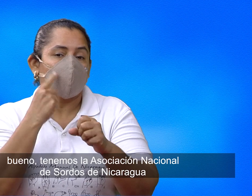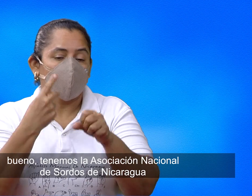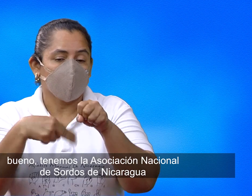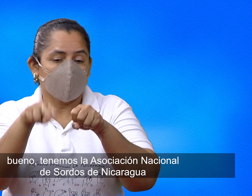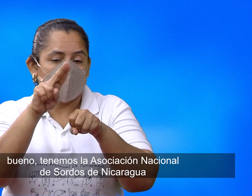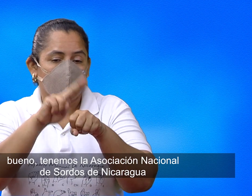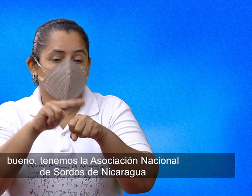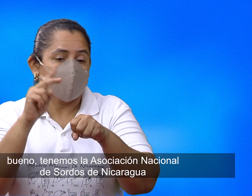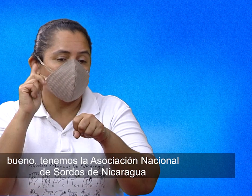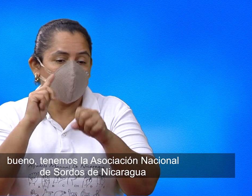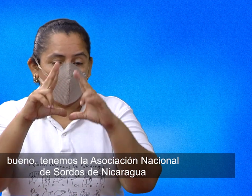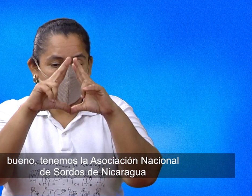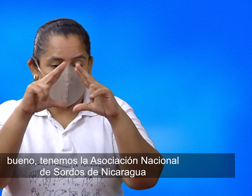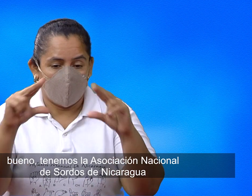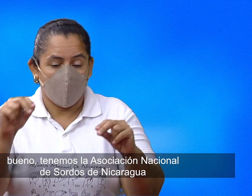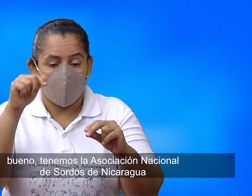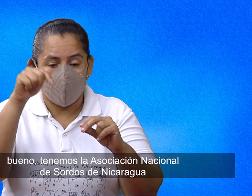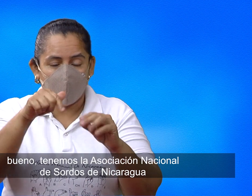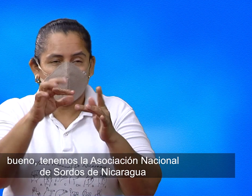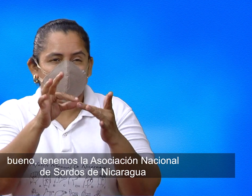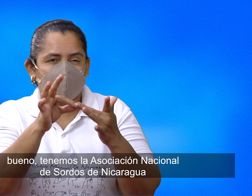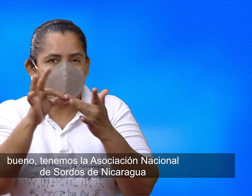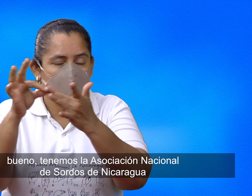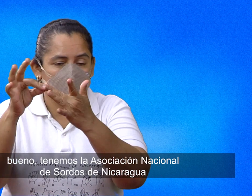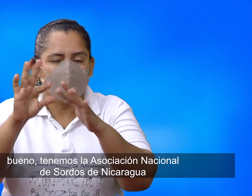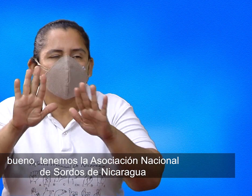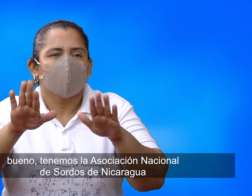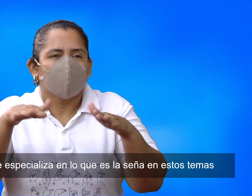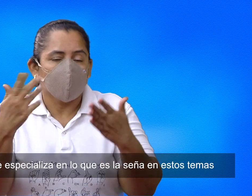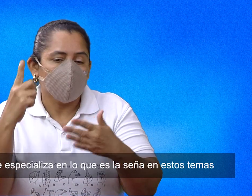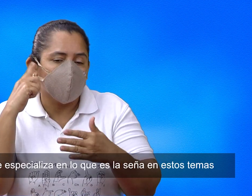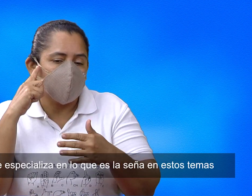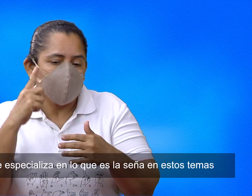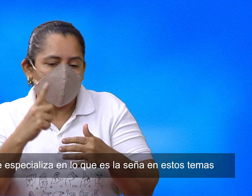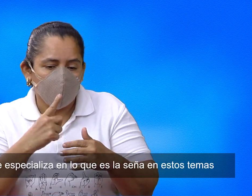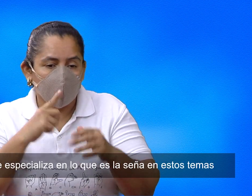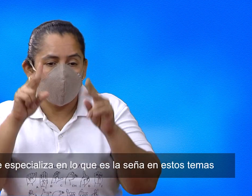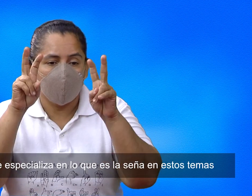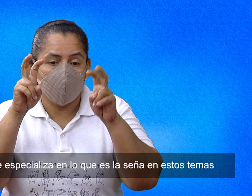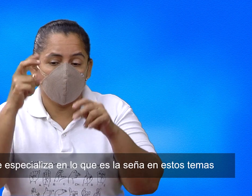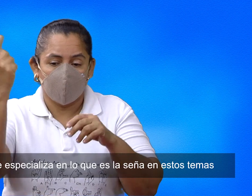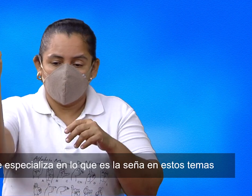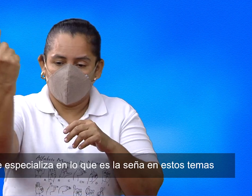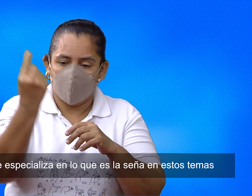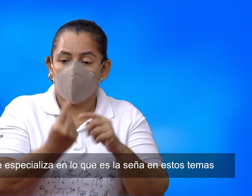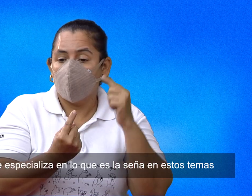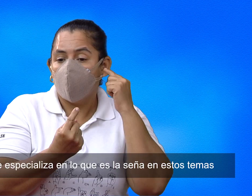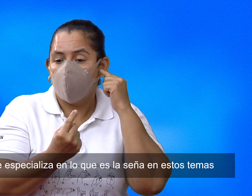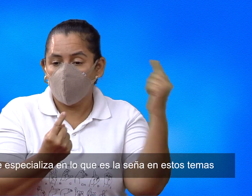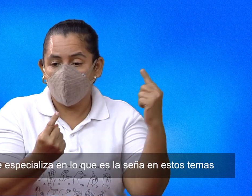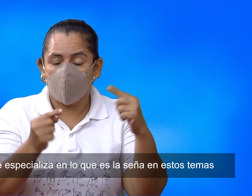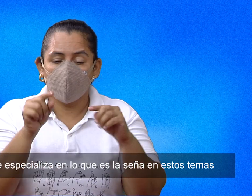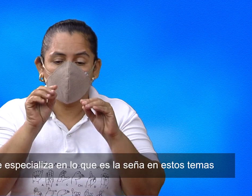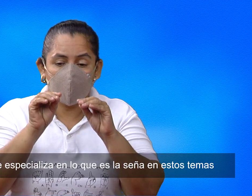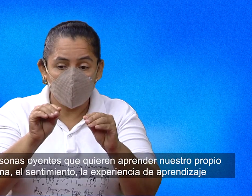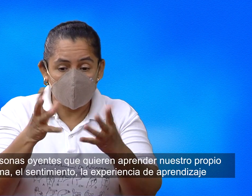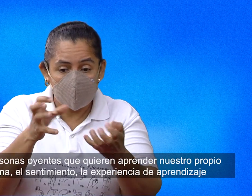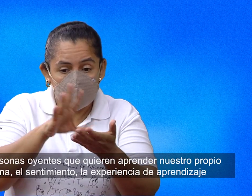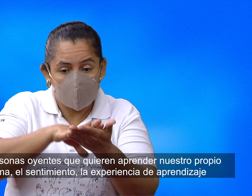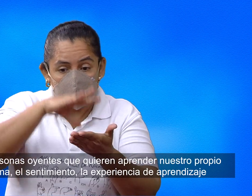Bueno, tenemos la Asociación Nacional de Sordos, que se especializa en lo que es la seña, en estos temas. Hay personas